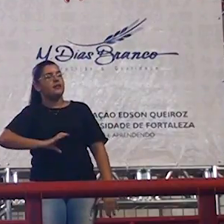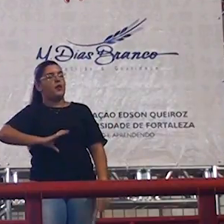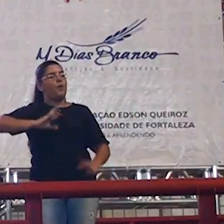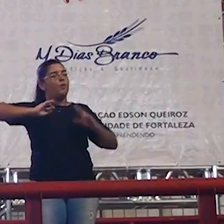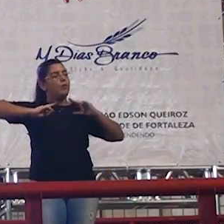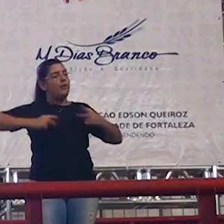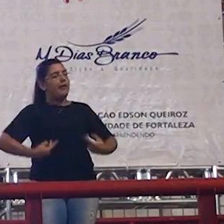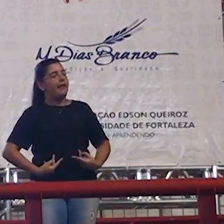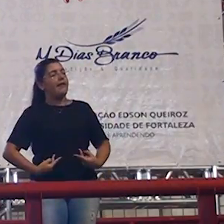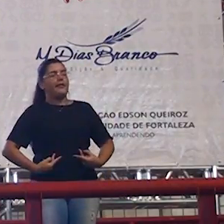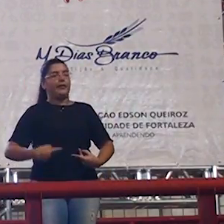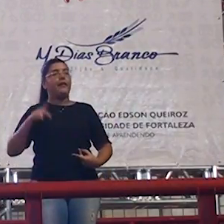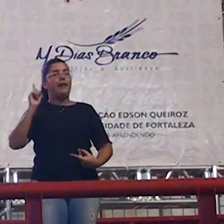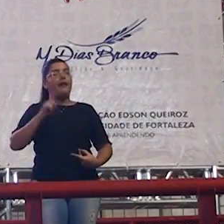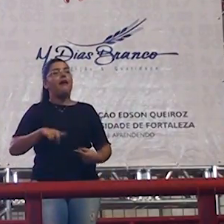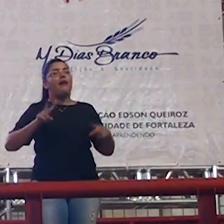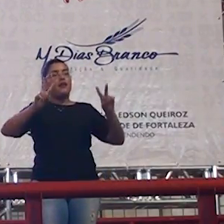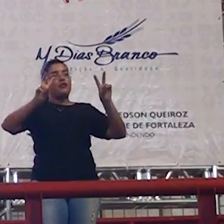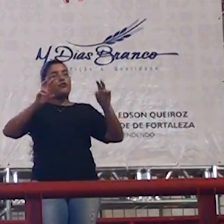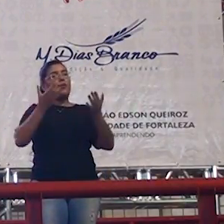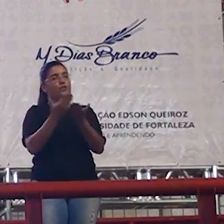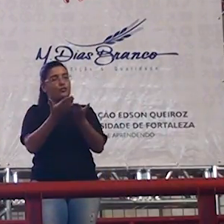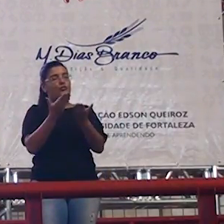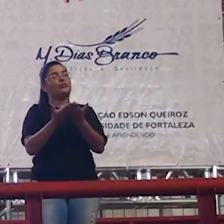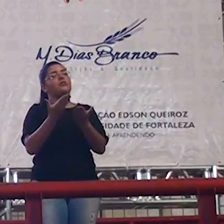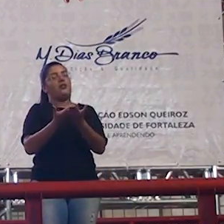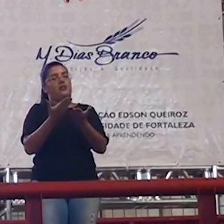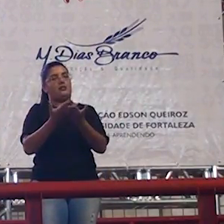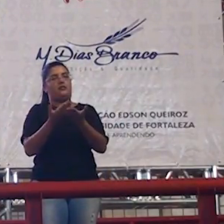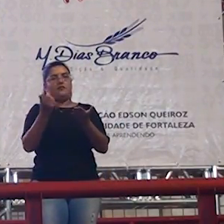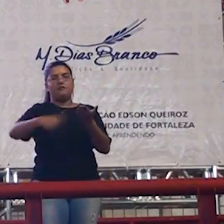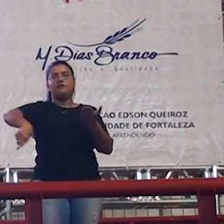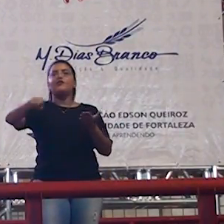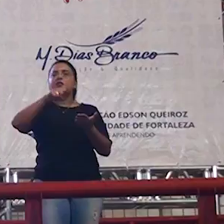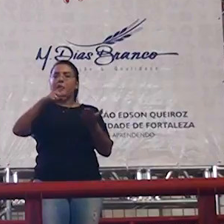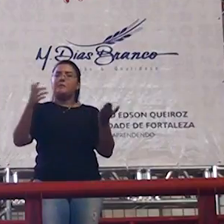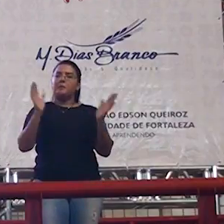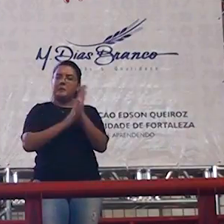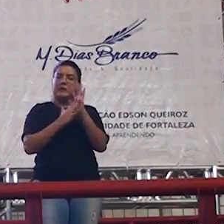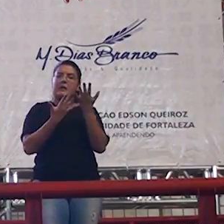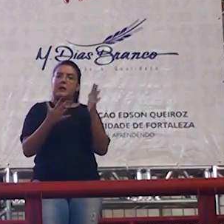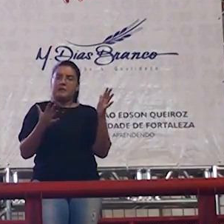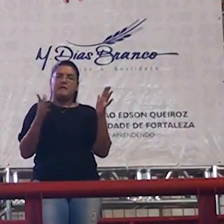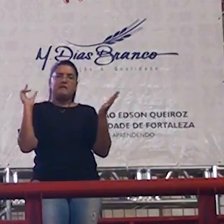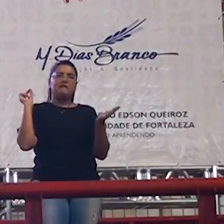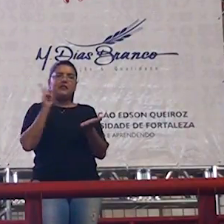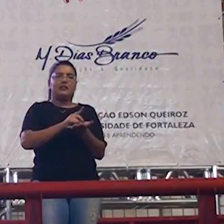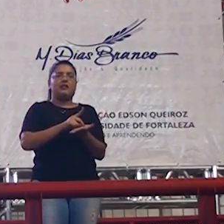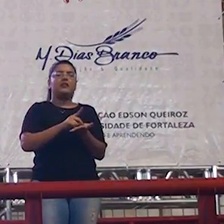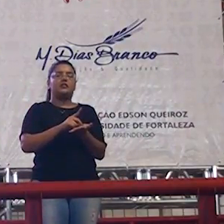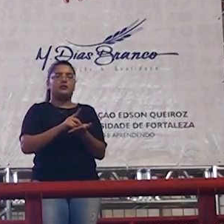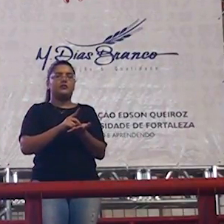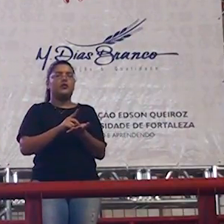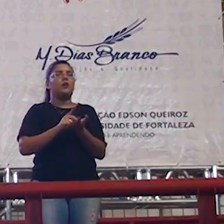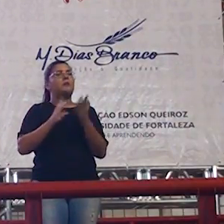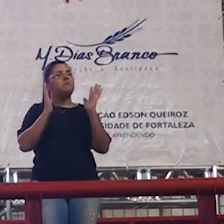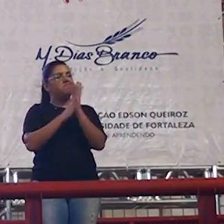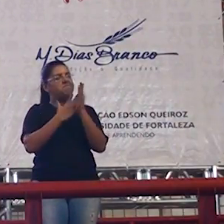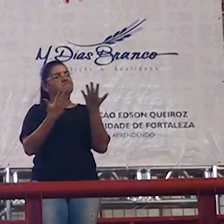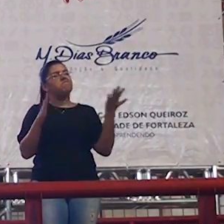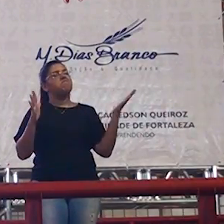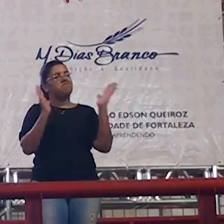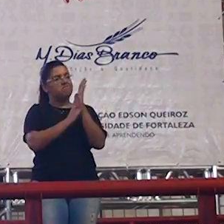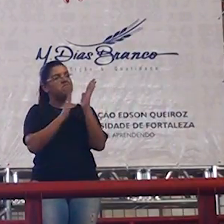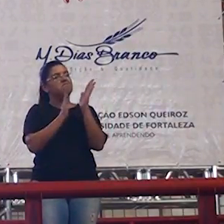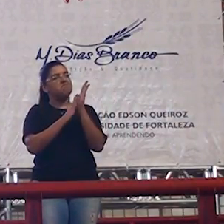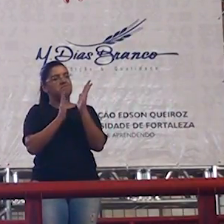ser humano, é através realmente do estudo. E vocês aqui estão fazendo a parte de vocês. Parabéns a todos vocês. Uma salva